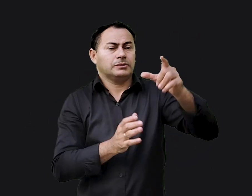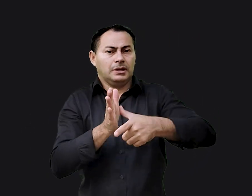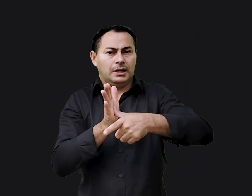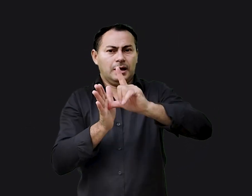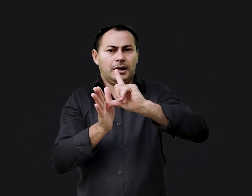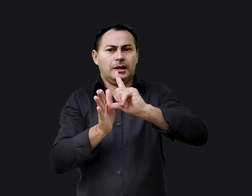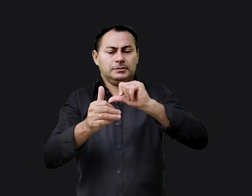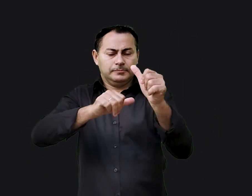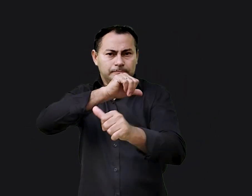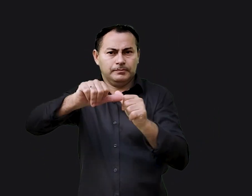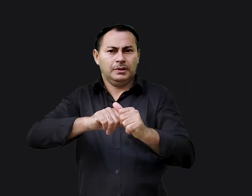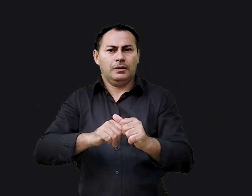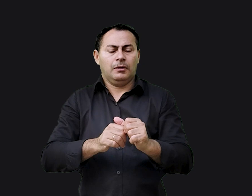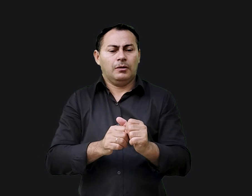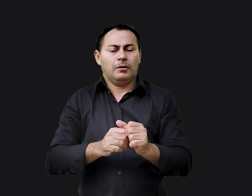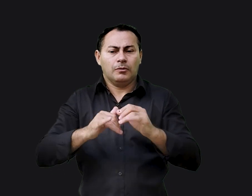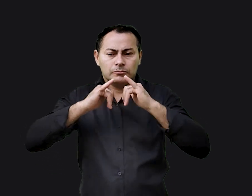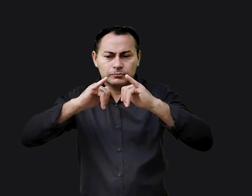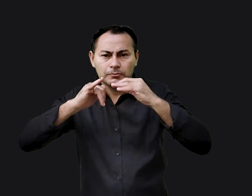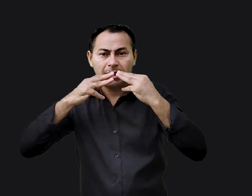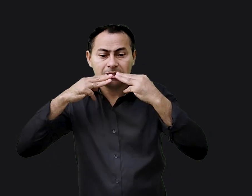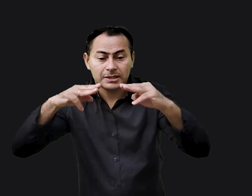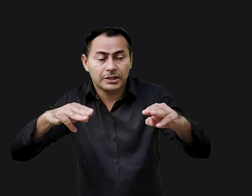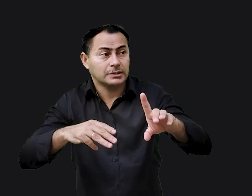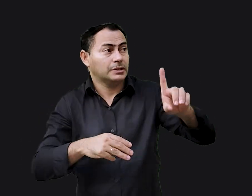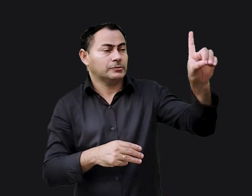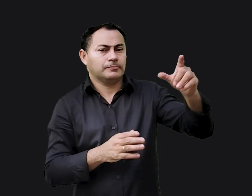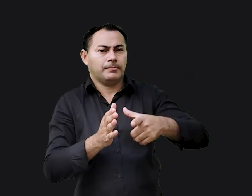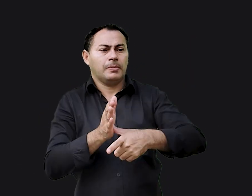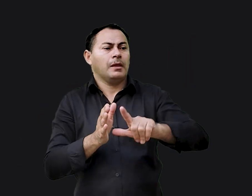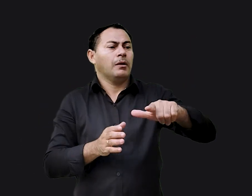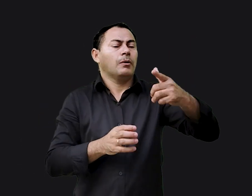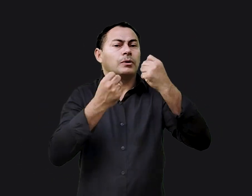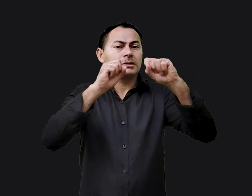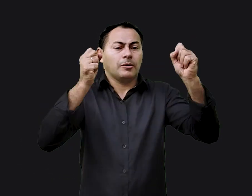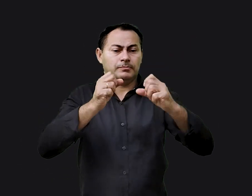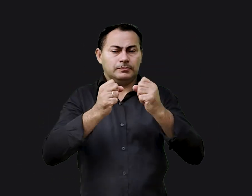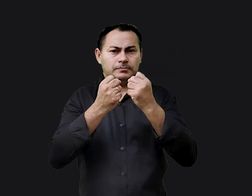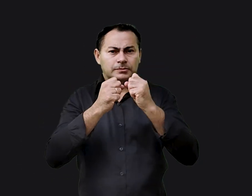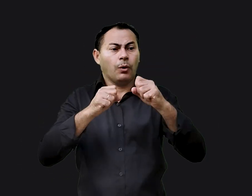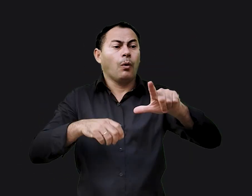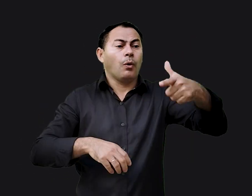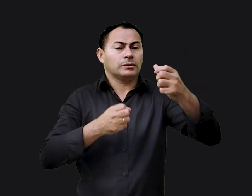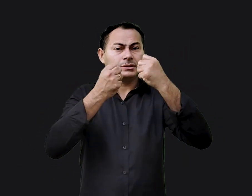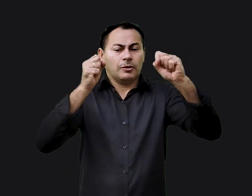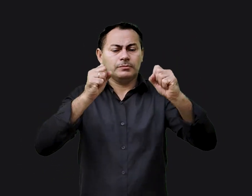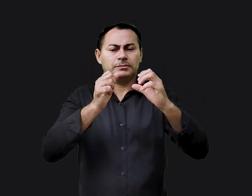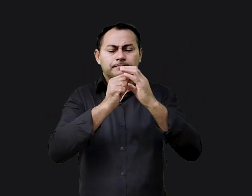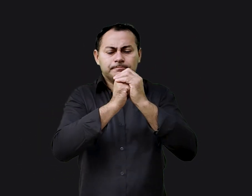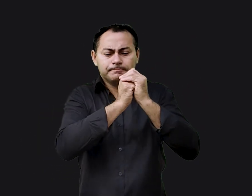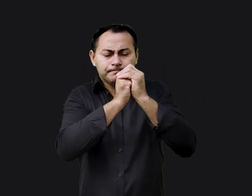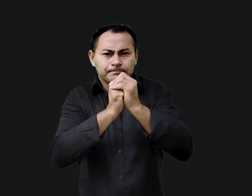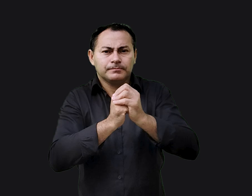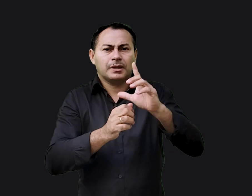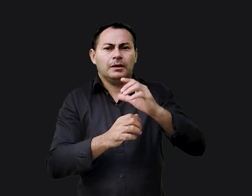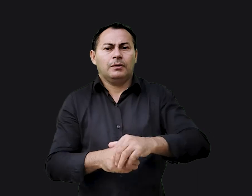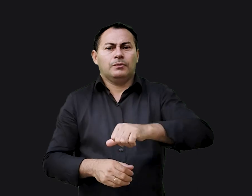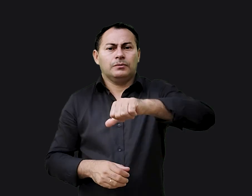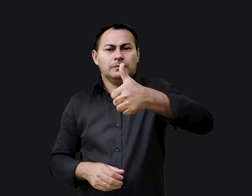Adoradores e Deus antes de se tornarem obreiros de Deus outros Salmo de adoração muito importante é